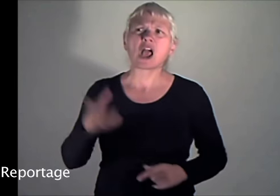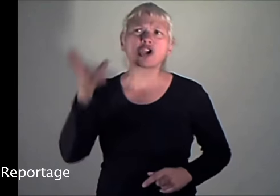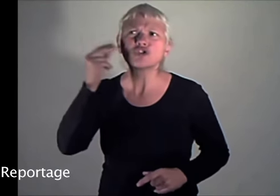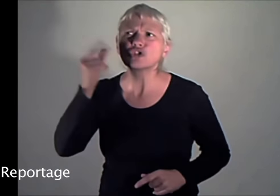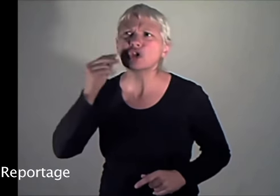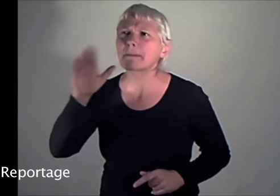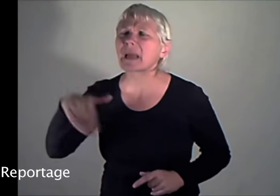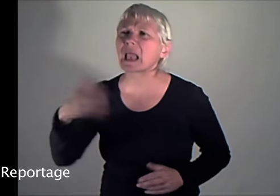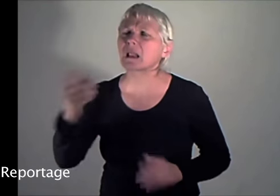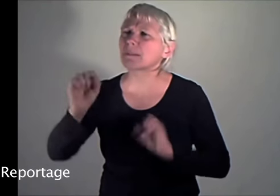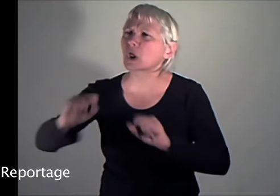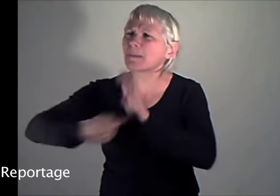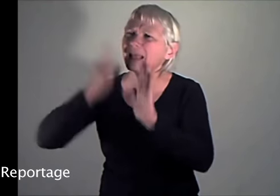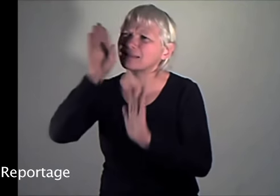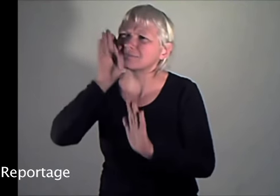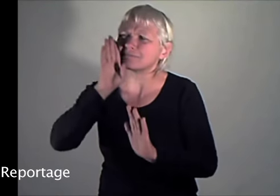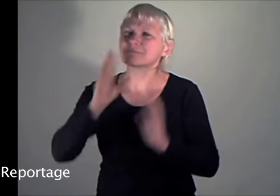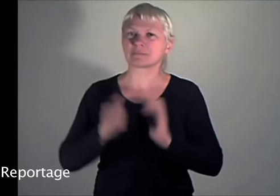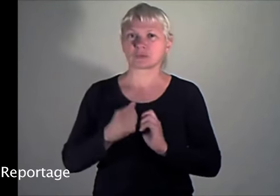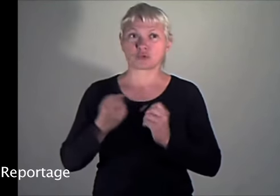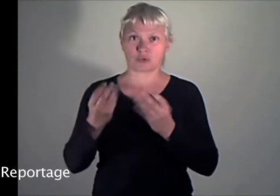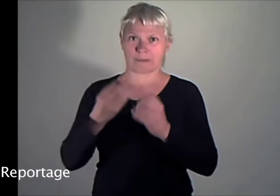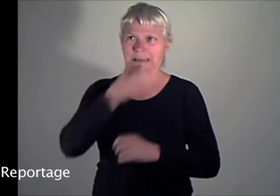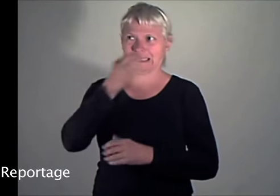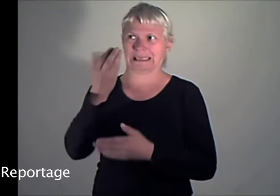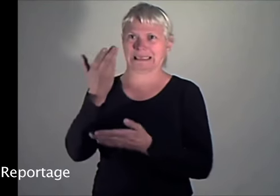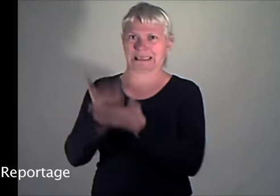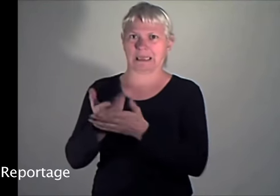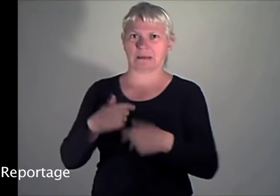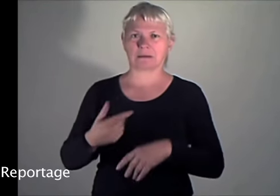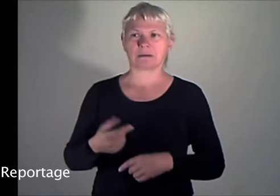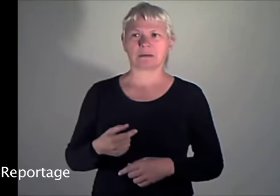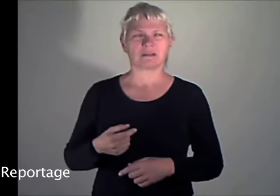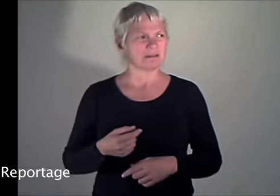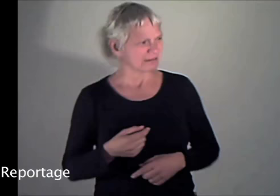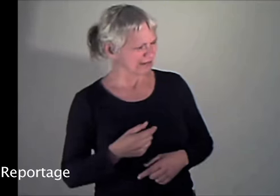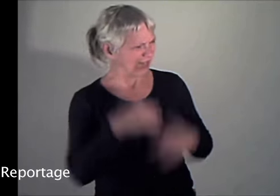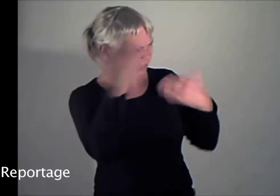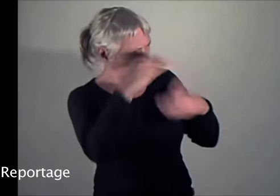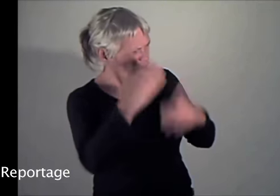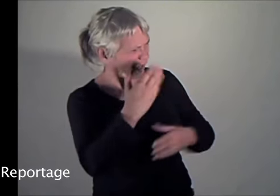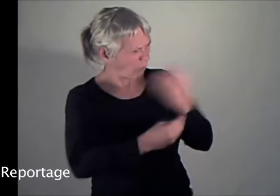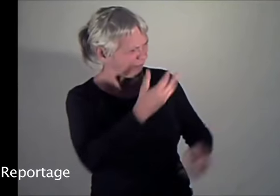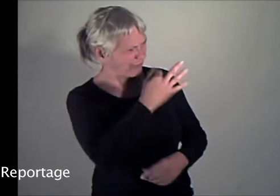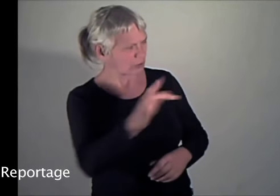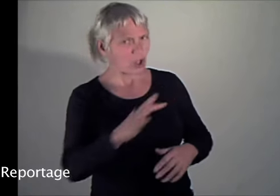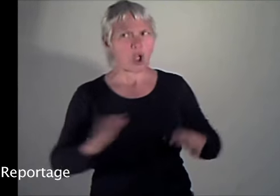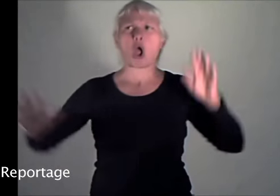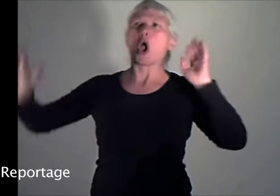mais t'es français ou t'es étranger? Alors là, on essaie d'entourlouper la personne, on essaie de cacher toujours ce qu'on est. Et du coup, on sait pas ce qu'on est,